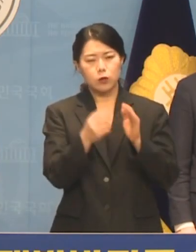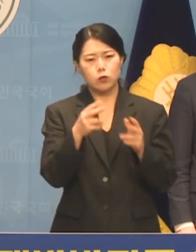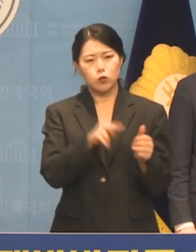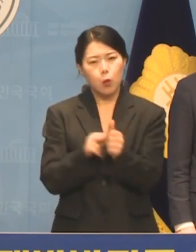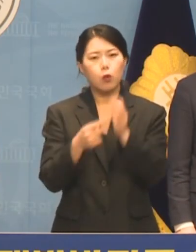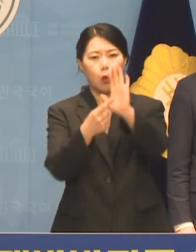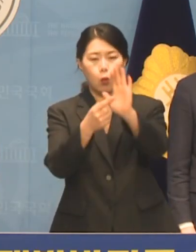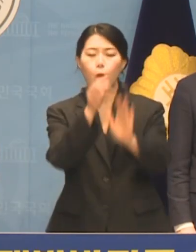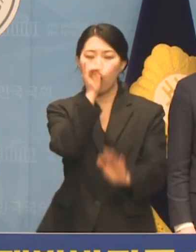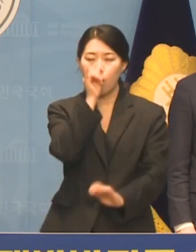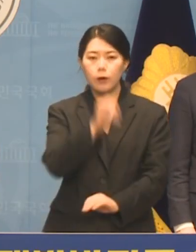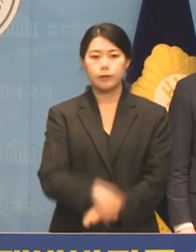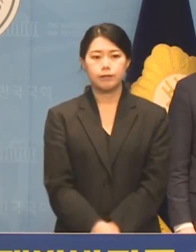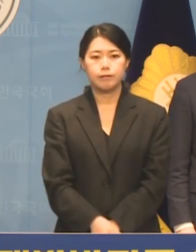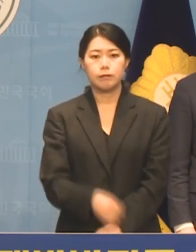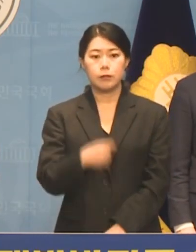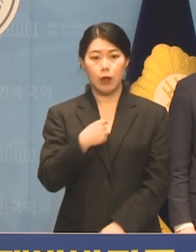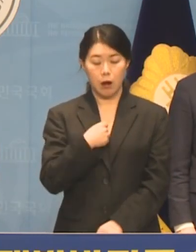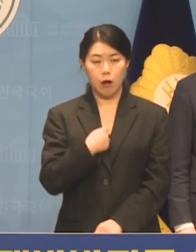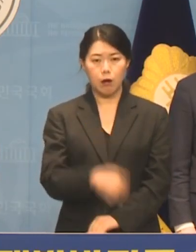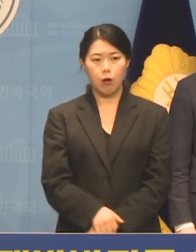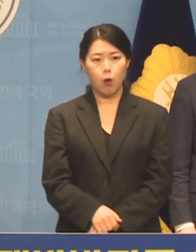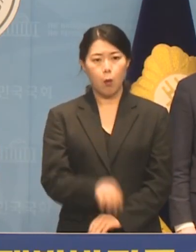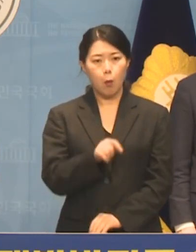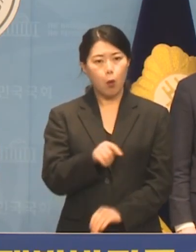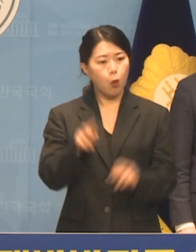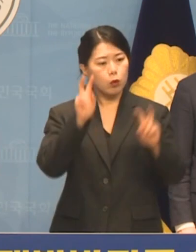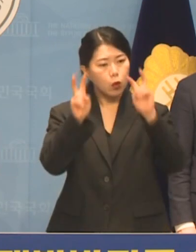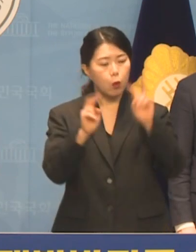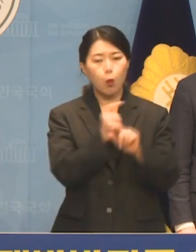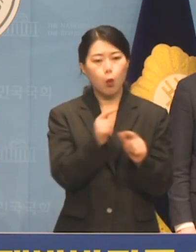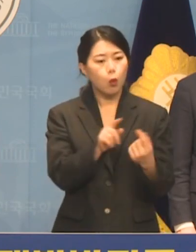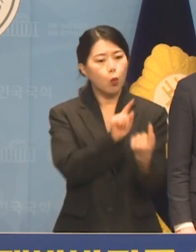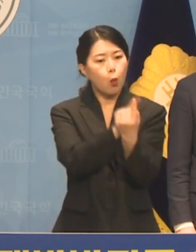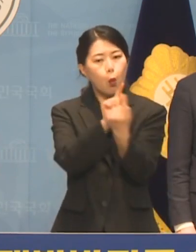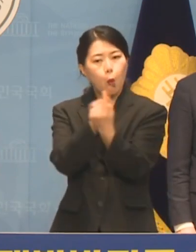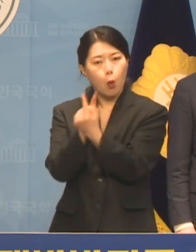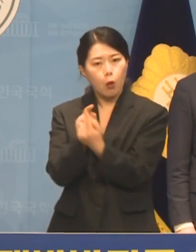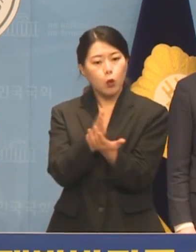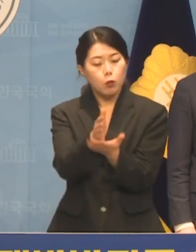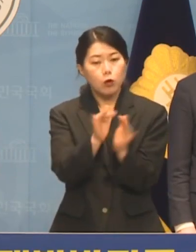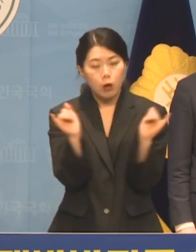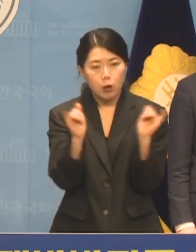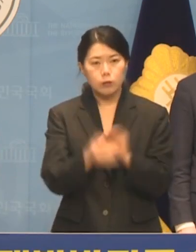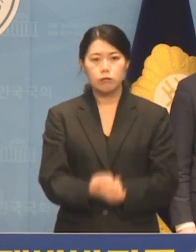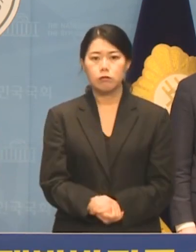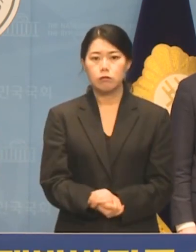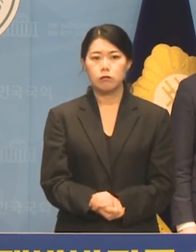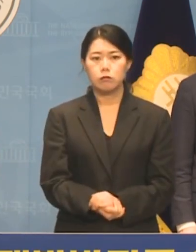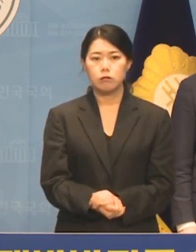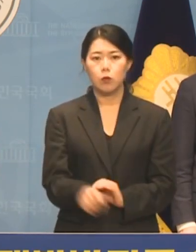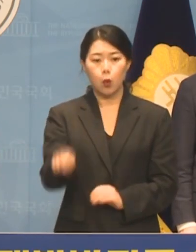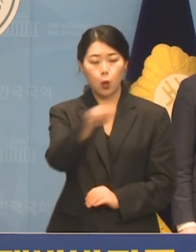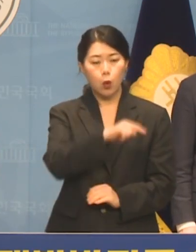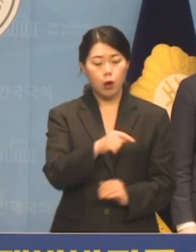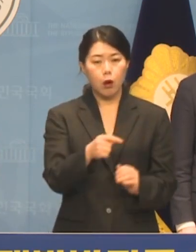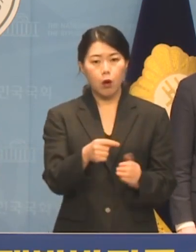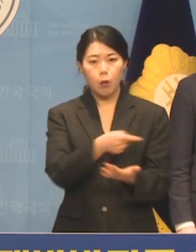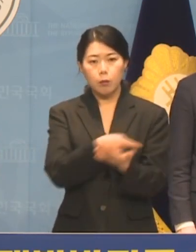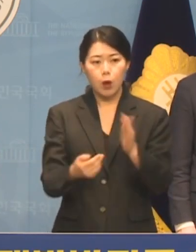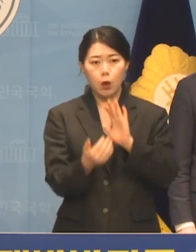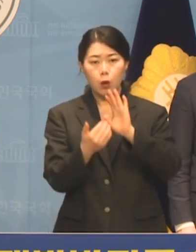됩니다. 제가 일선에서 만나보는 기업의 많은 담당자와 전문가들은 사실은 이런 재해조사